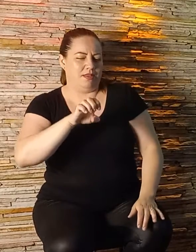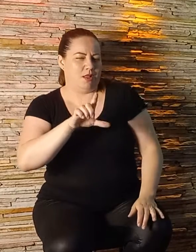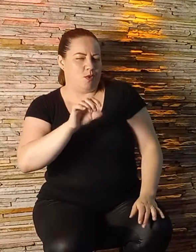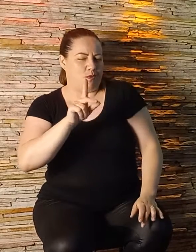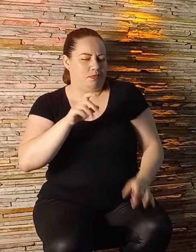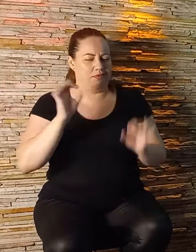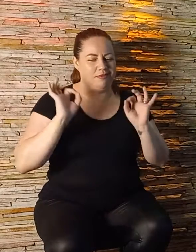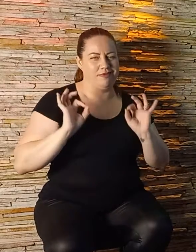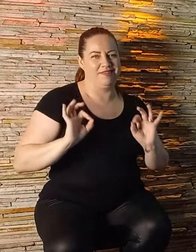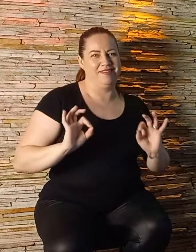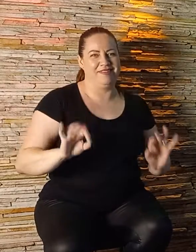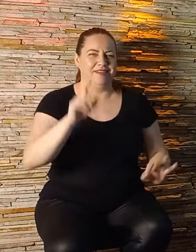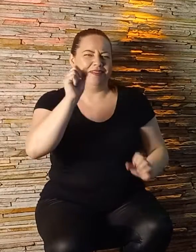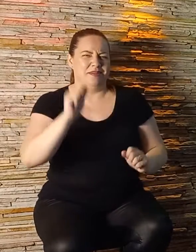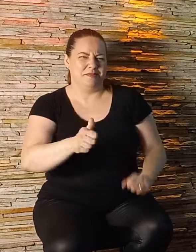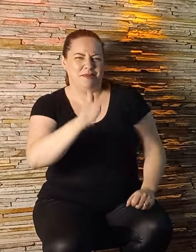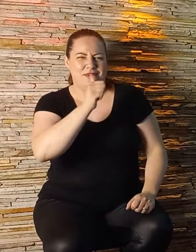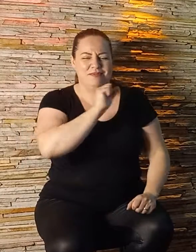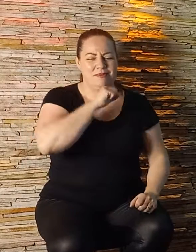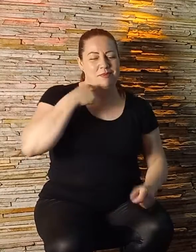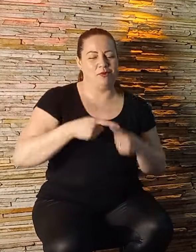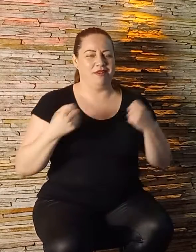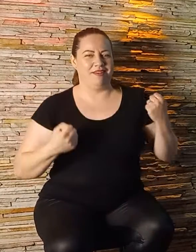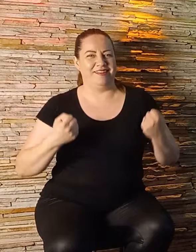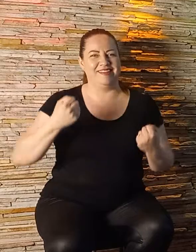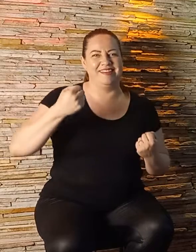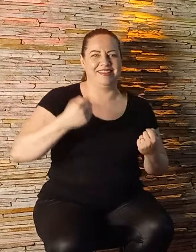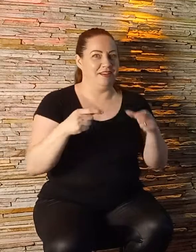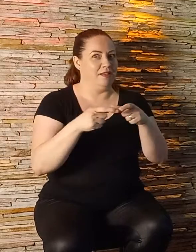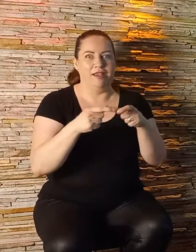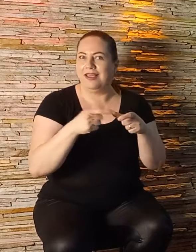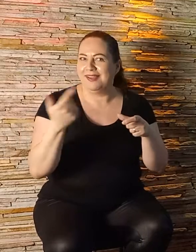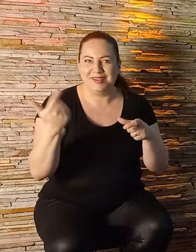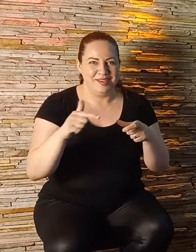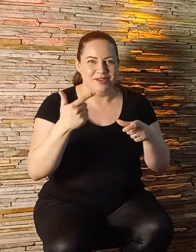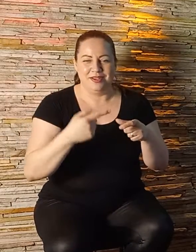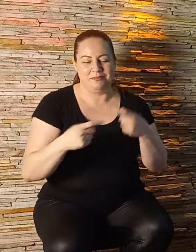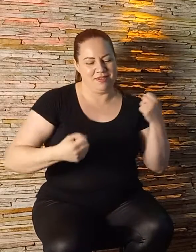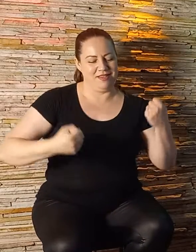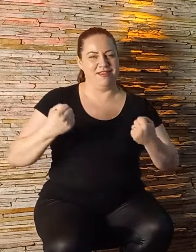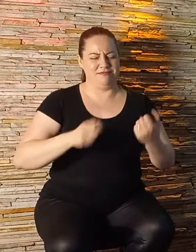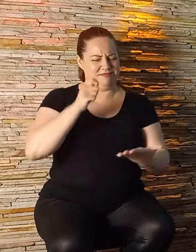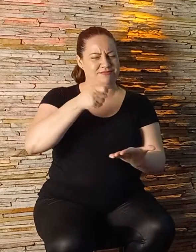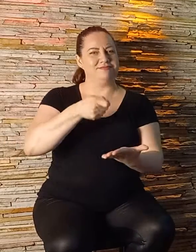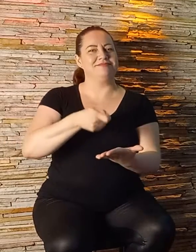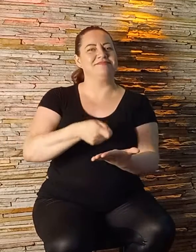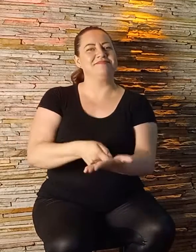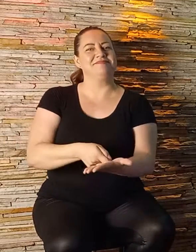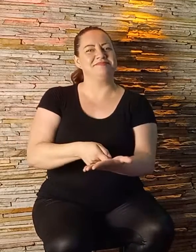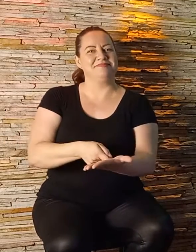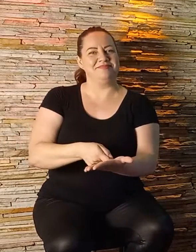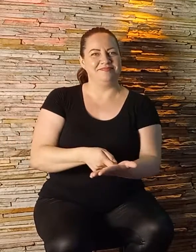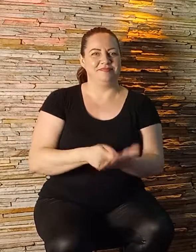charmosa hoje você pode beber que ela tá de motorista não tirou carteira mas o Carrossel e